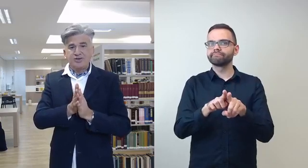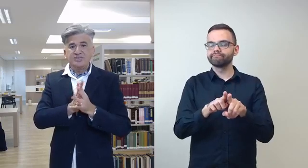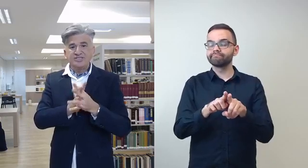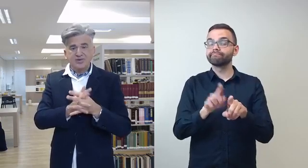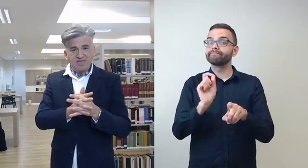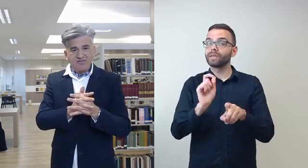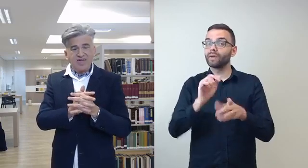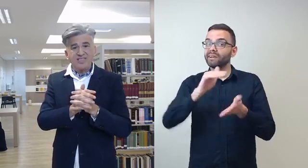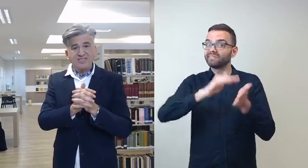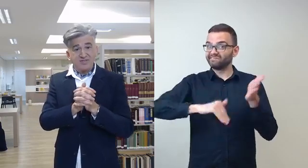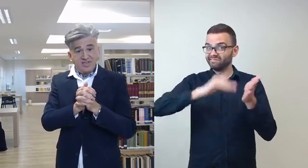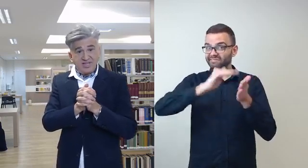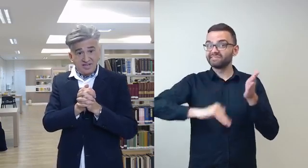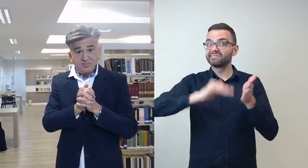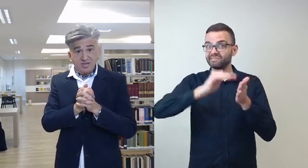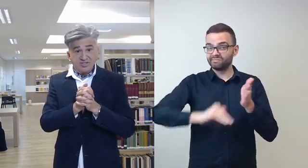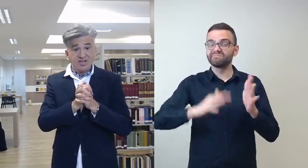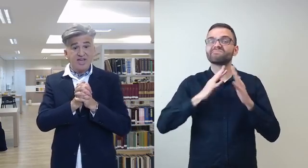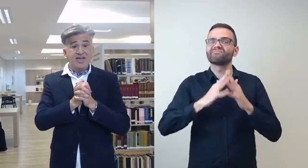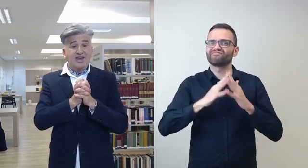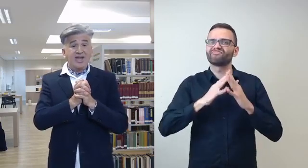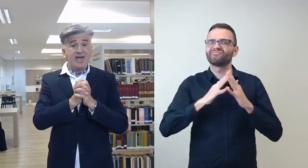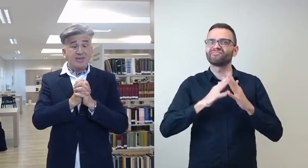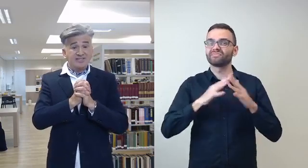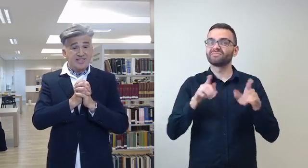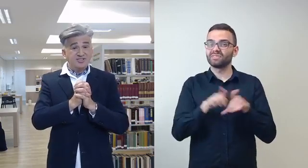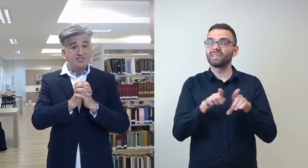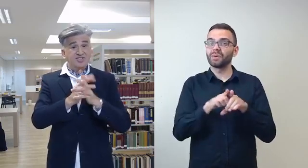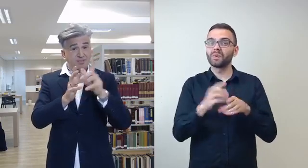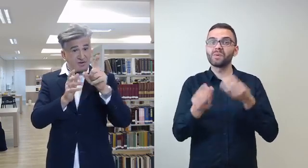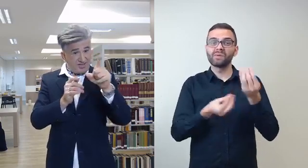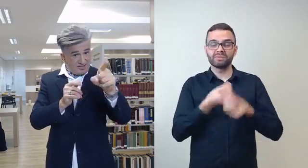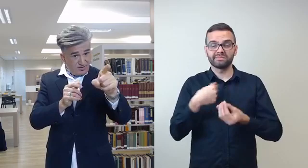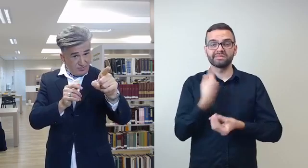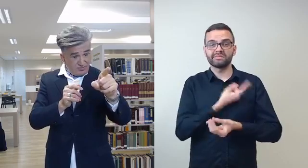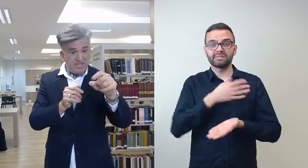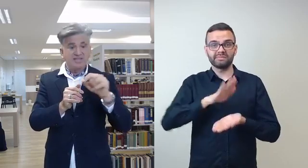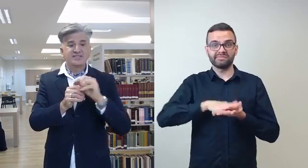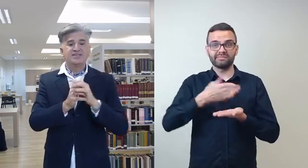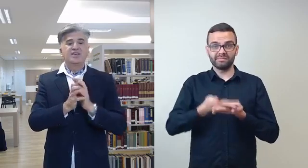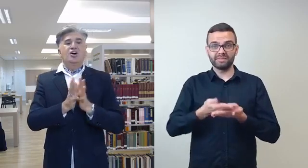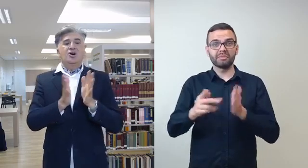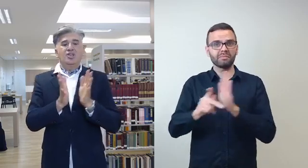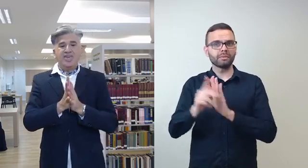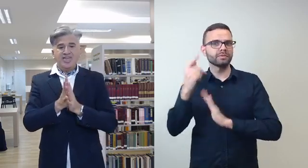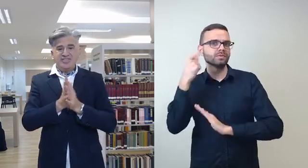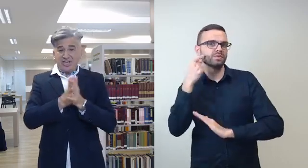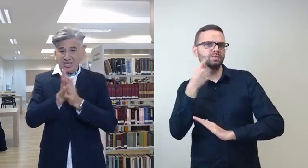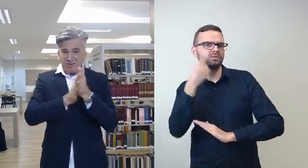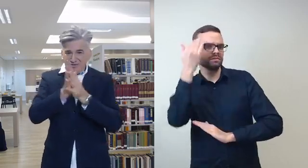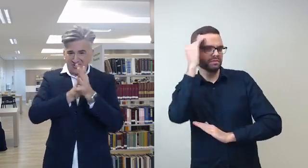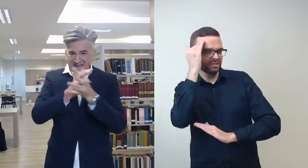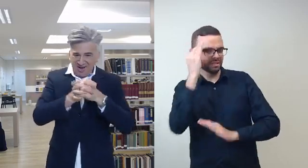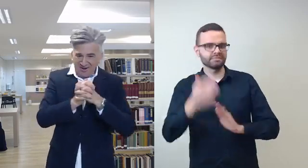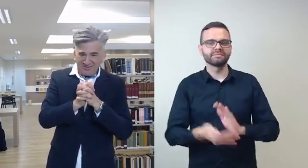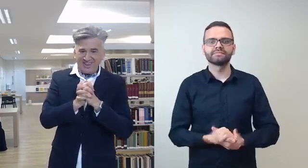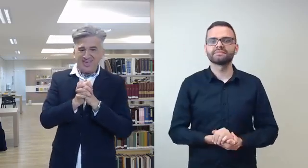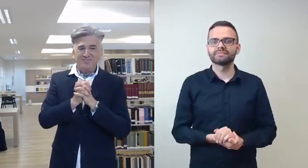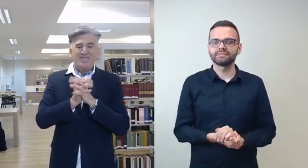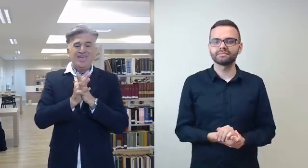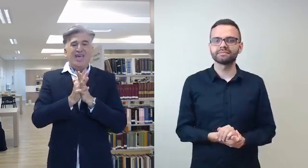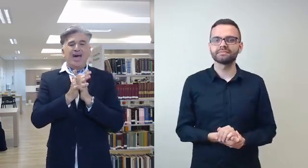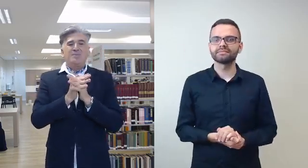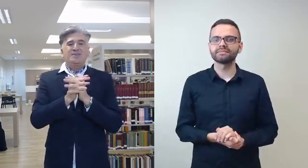Essa omissão aí vai interferir grandemente na capacidade de interpretação deles. Ok? Chegando para o final,